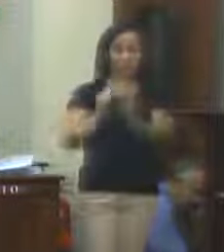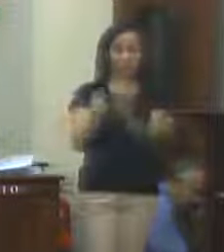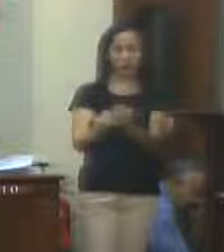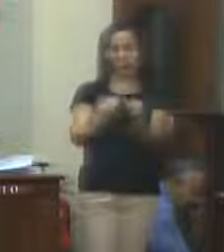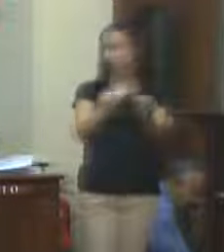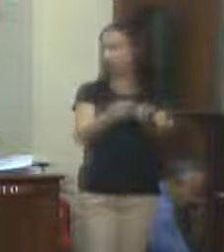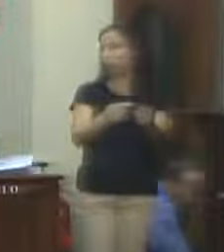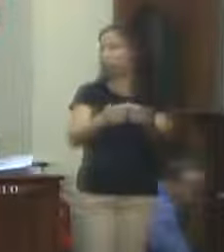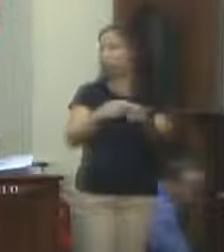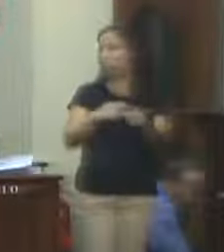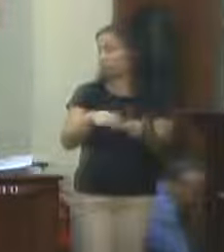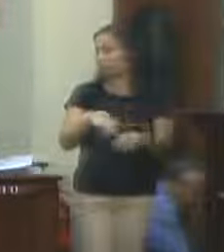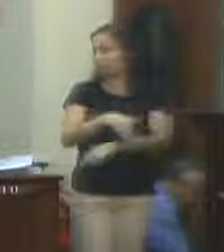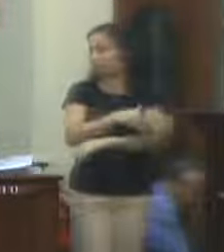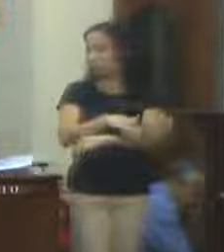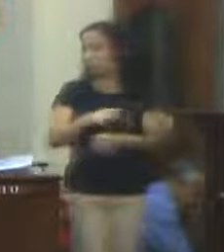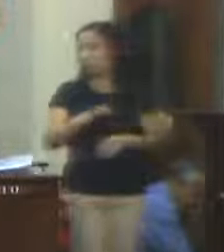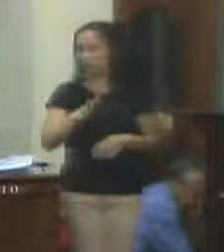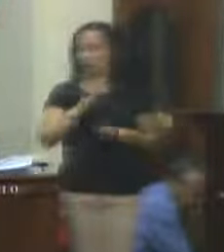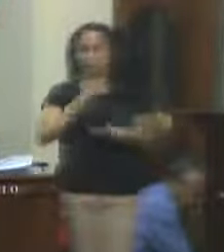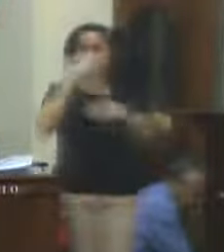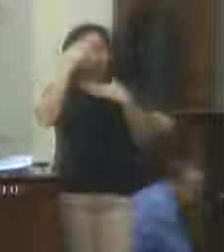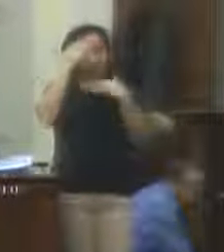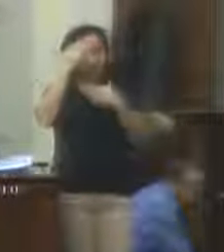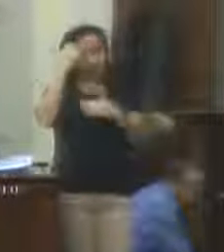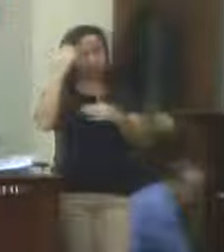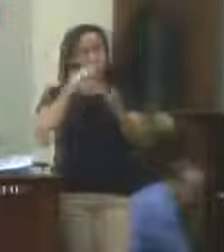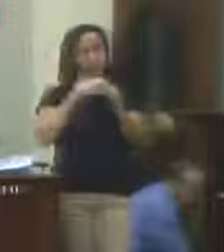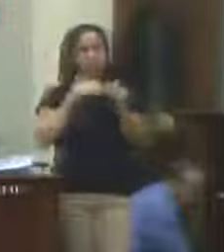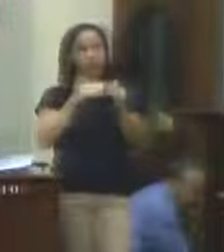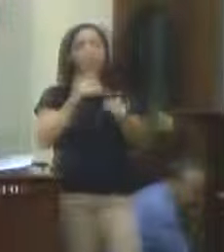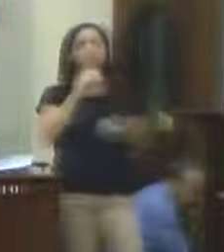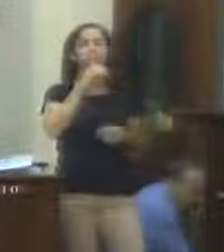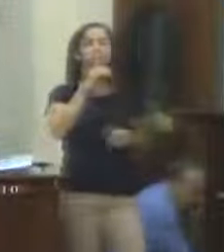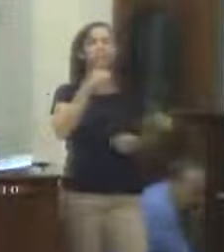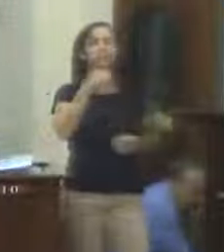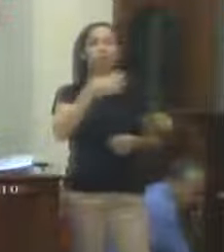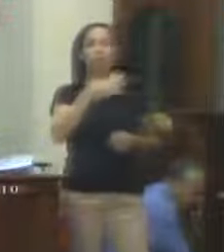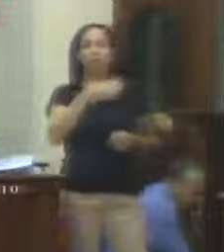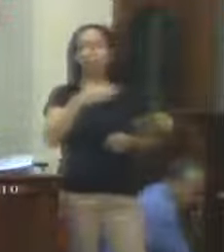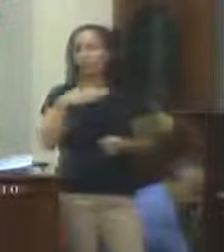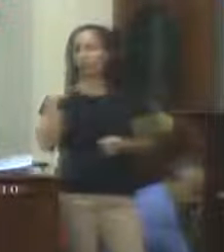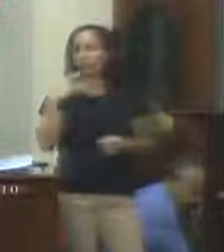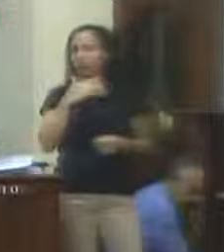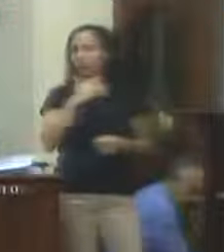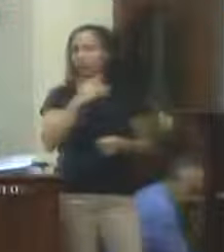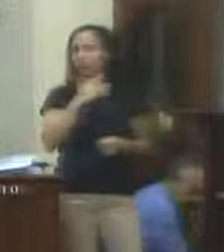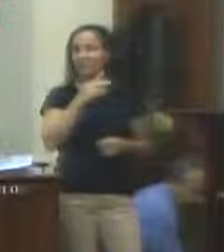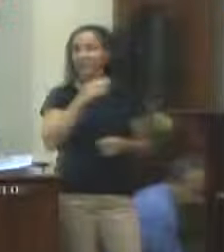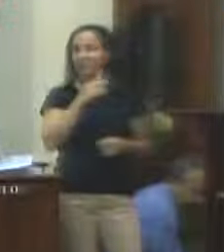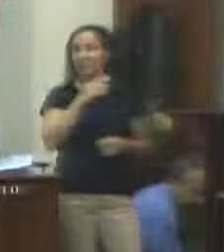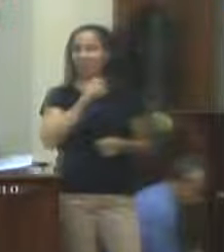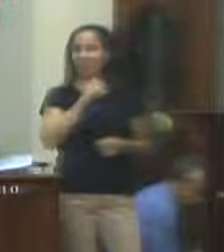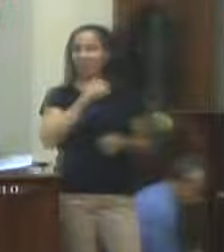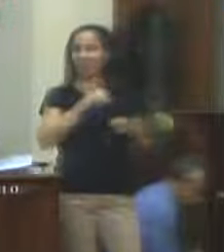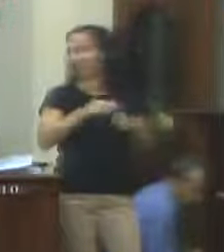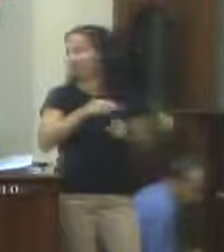por quem ali trafega. Sem mais para o momento, certa resposta positiva, consideração e apreço, vereador Celcinho do